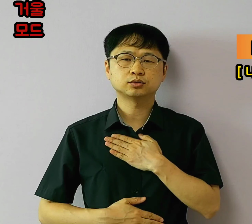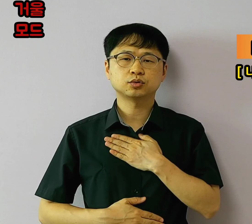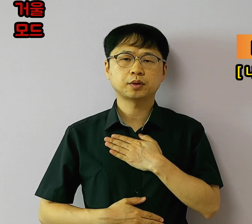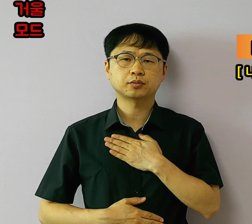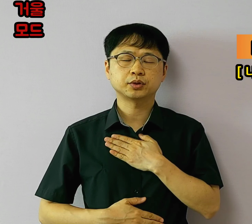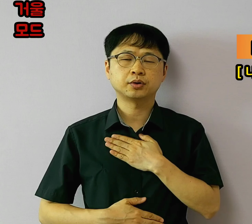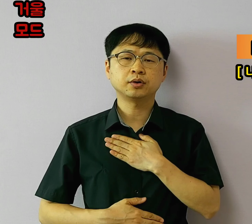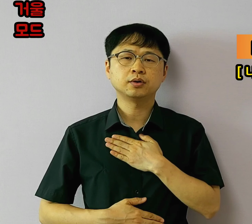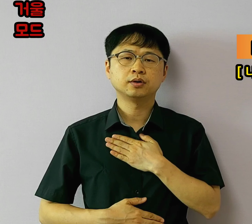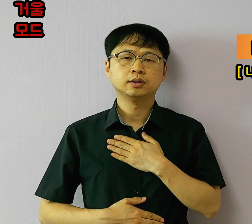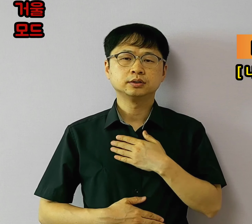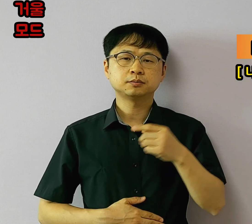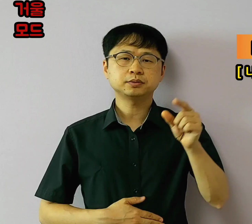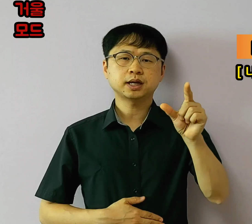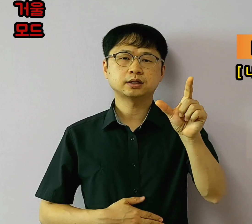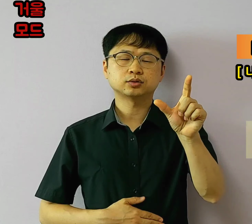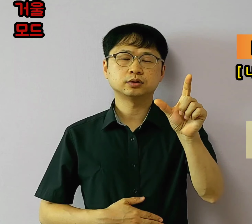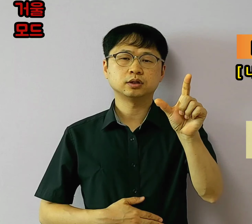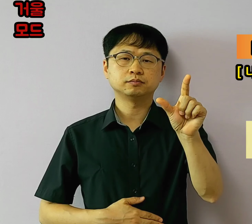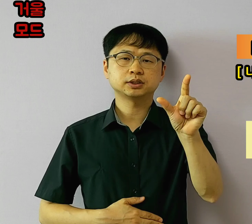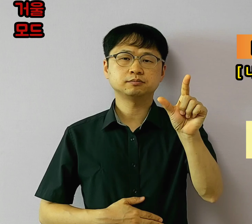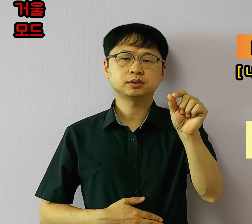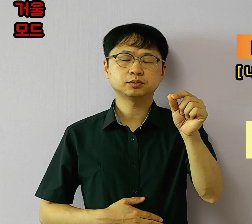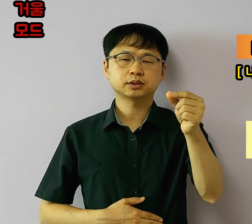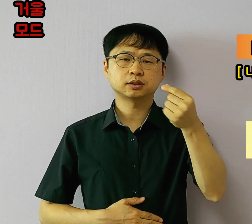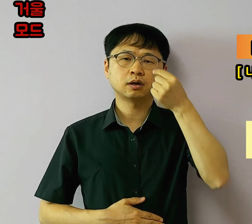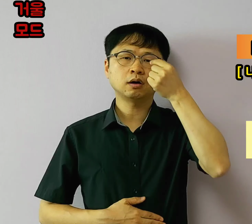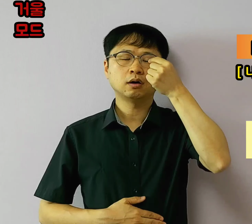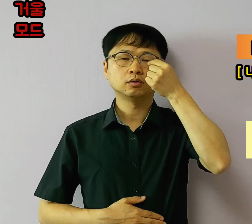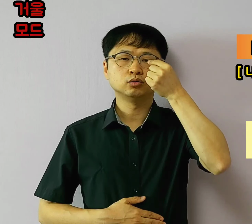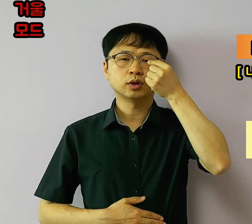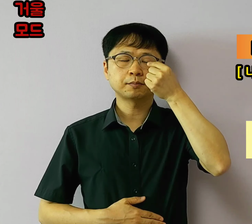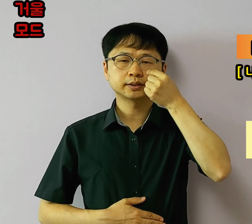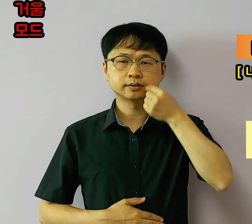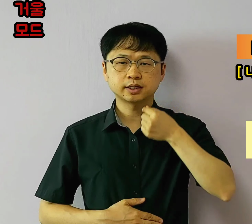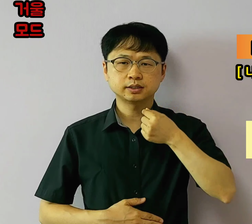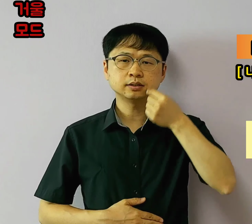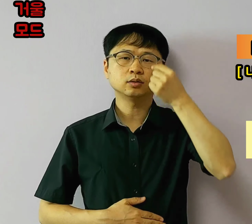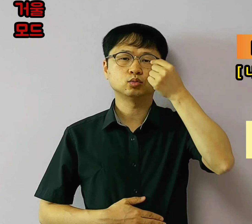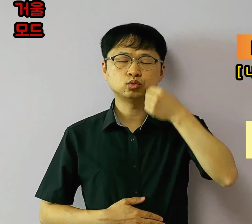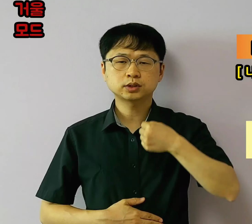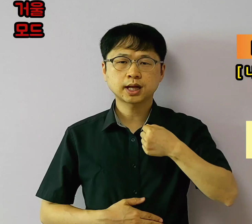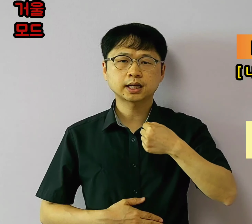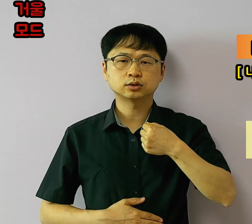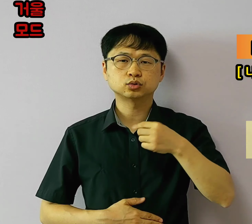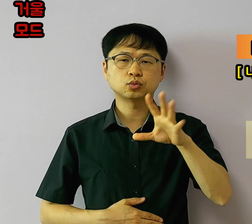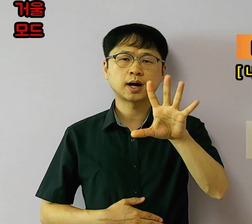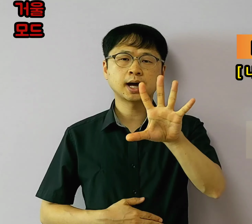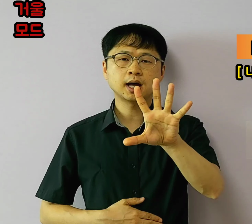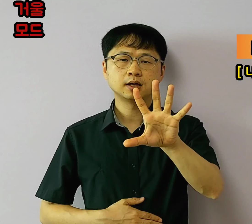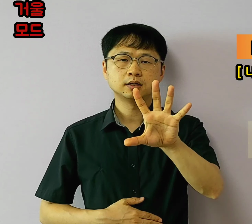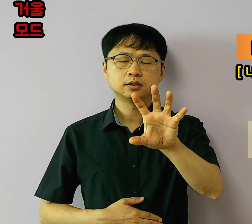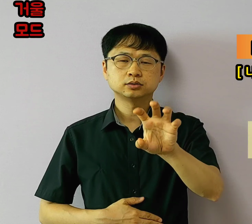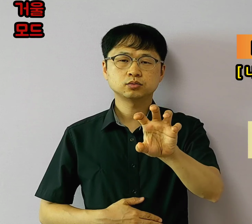수업 했고요. 슬프다라는 소는 엄지검지를 붙여서 눈앞에서 내리는 울다라는 소와